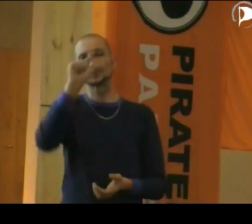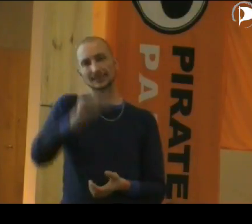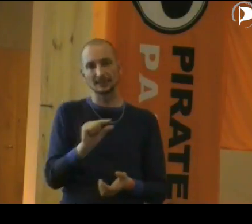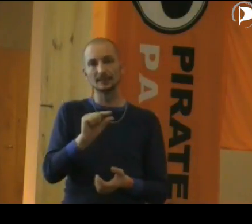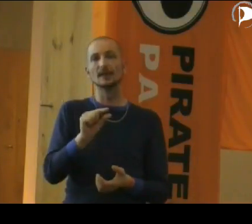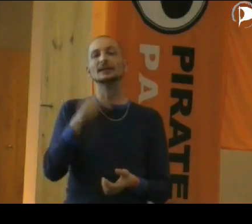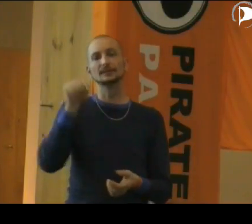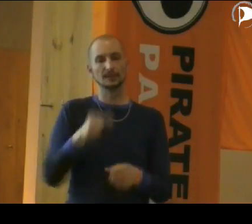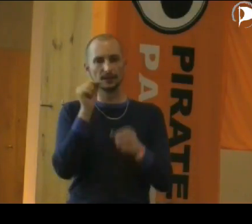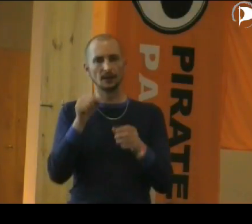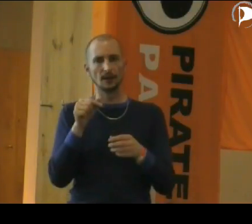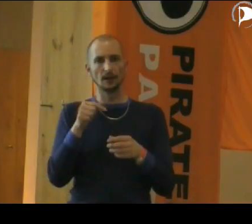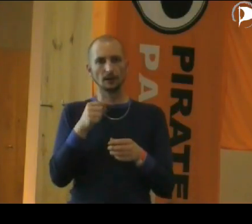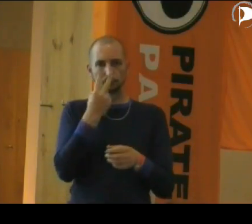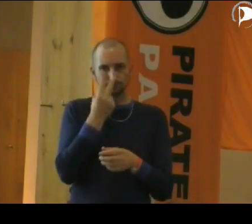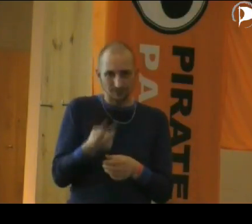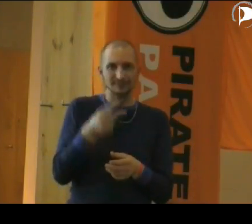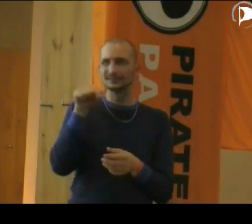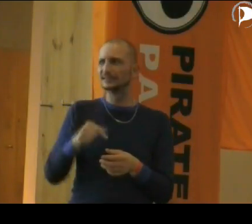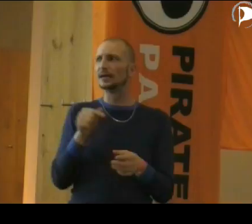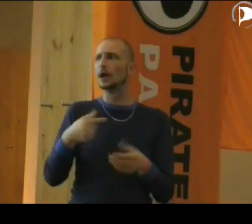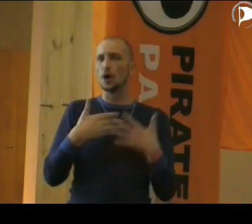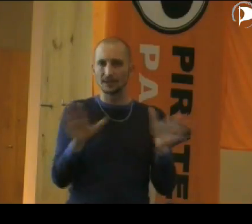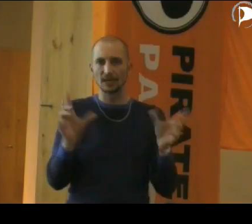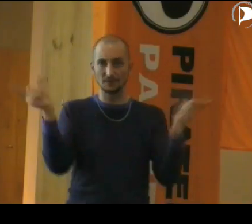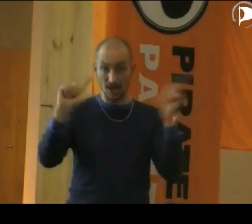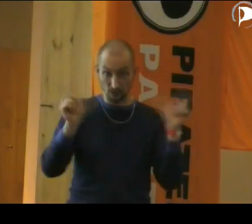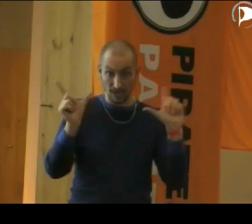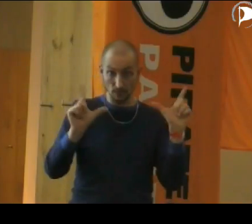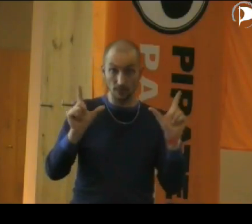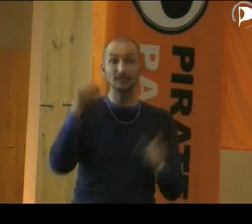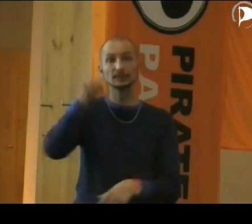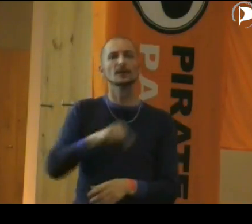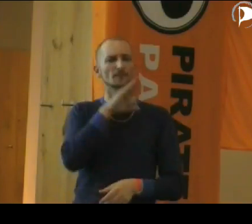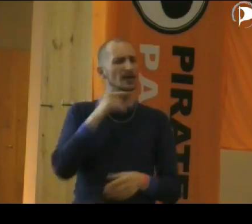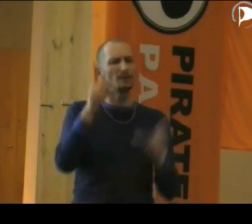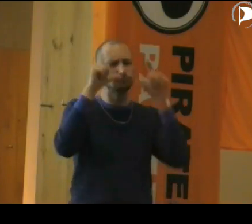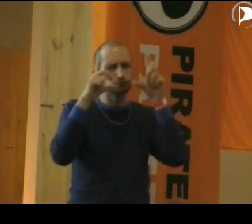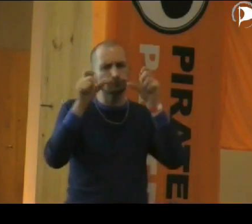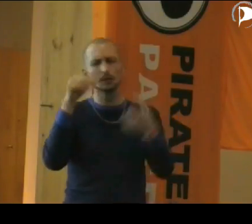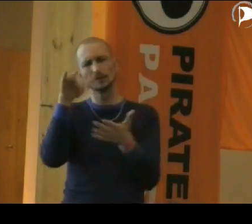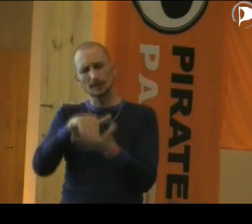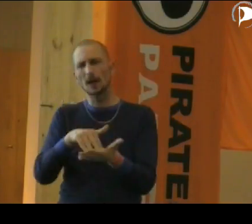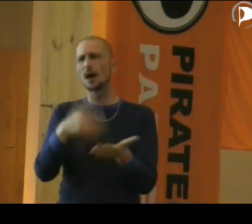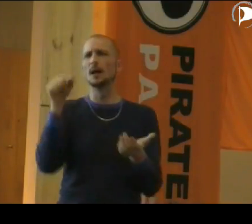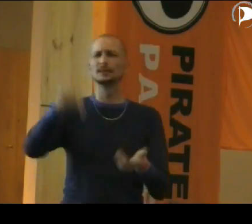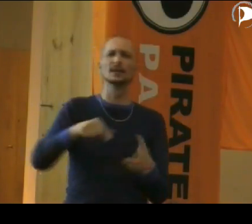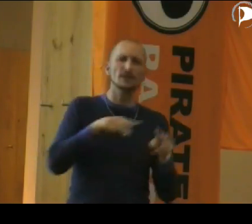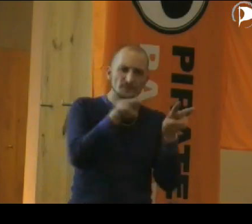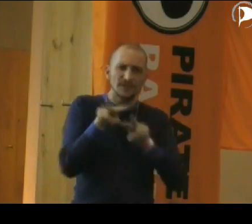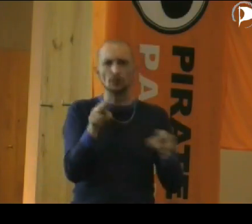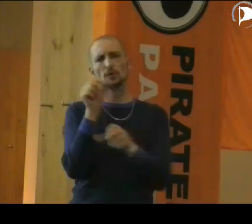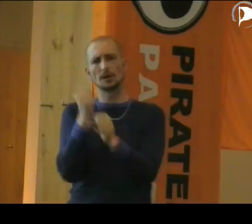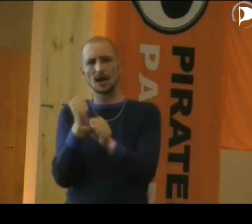sehe so weit ich wirklich probleme sind öffentliche veranstaltungen gewesen er seinen zahlreichen fotos canucks haben heute videos gemacht es